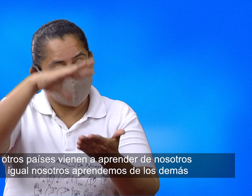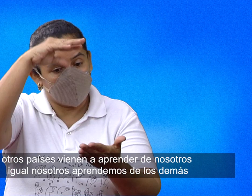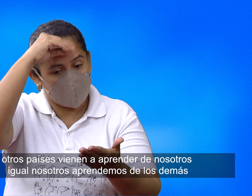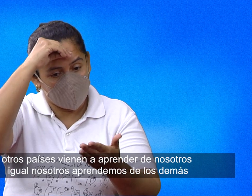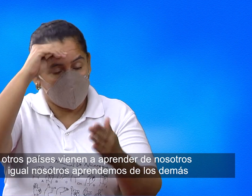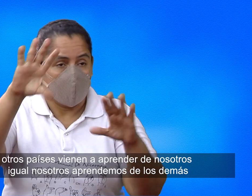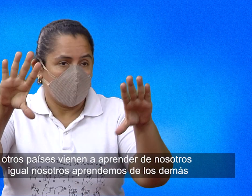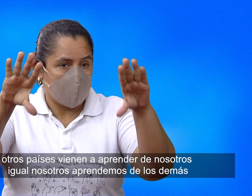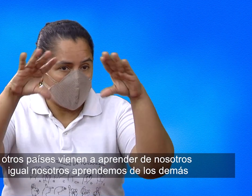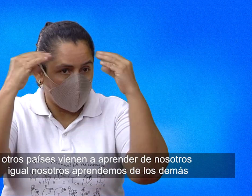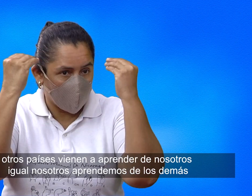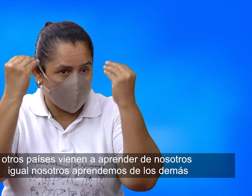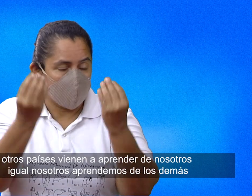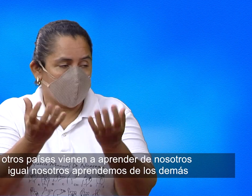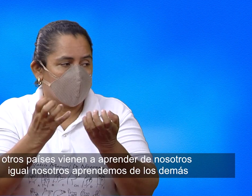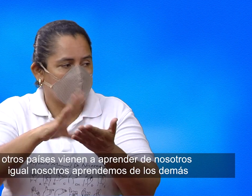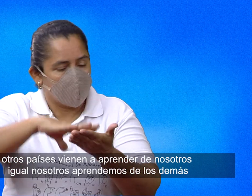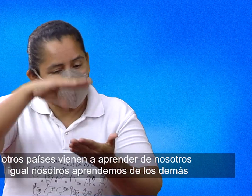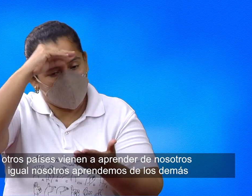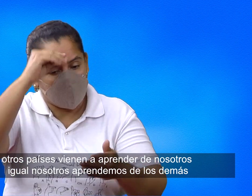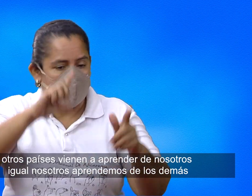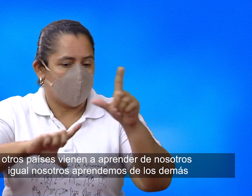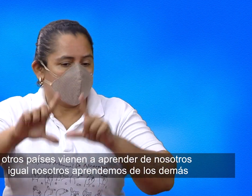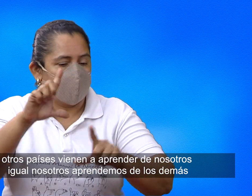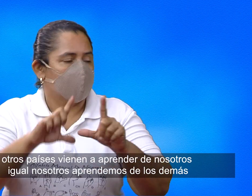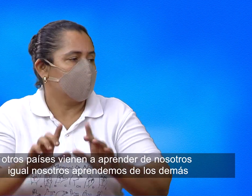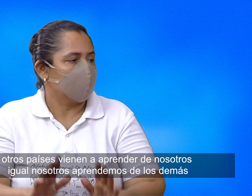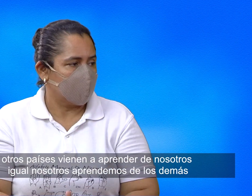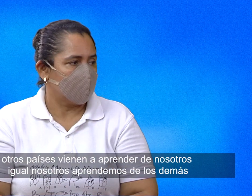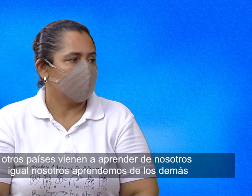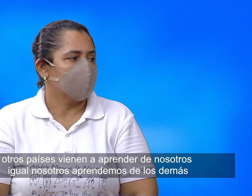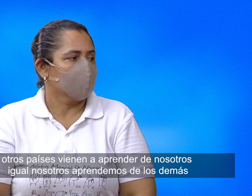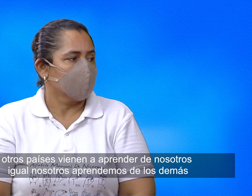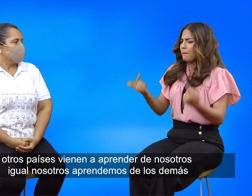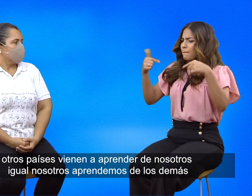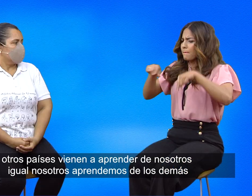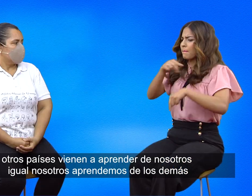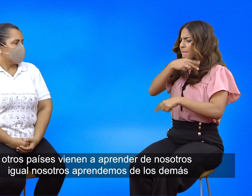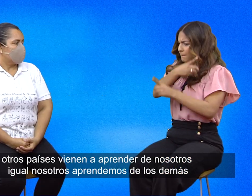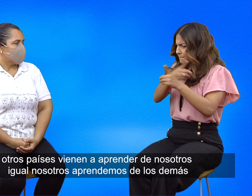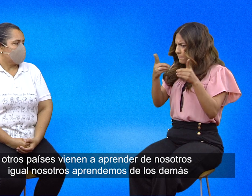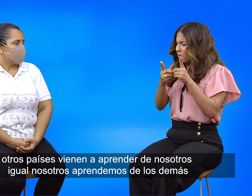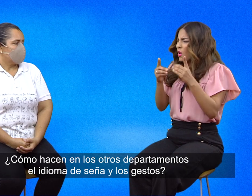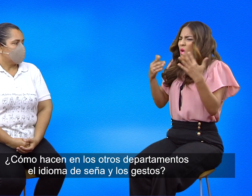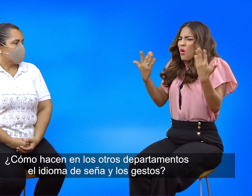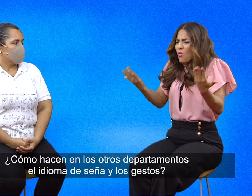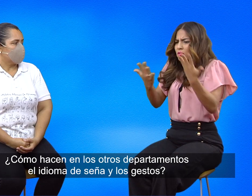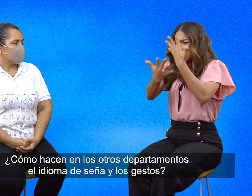Otros países vienen a aprender de nosotros, igual nosotros aprendemos de los demás.